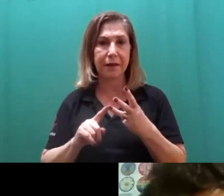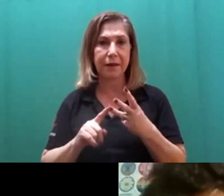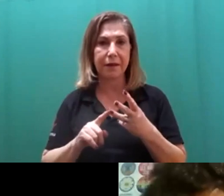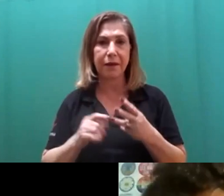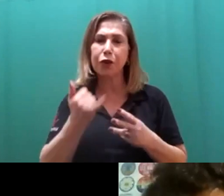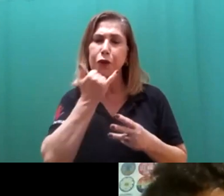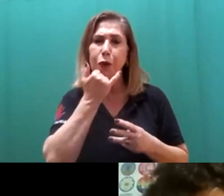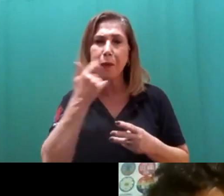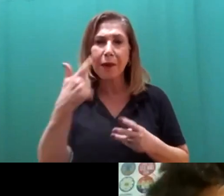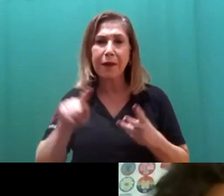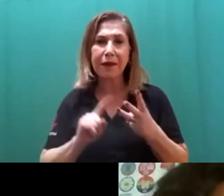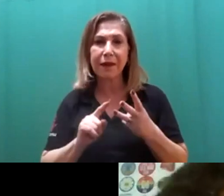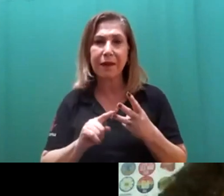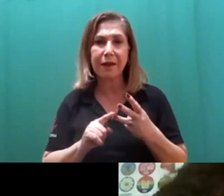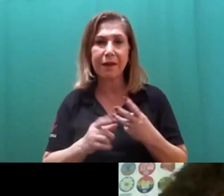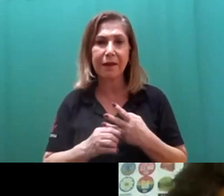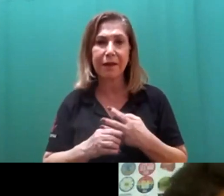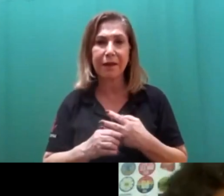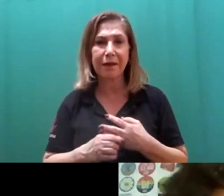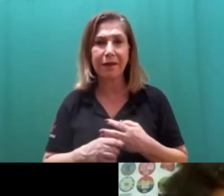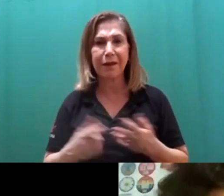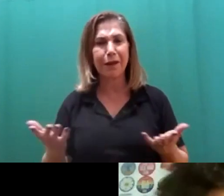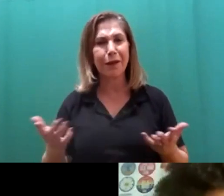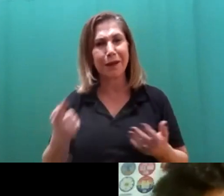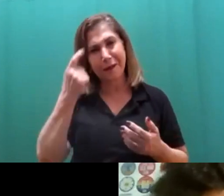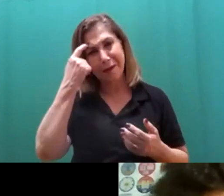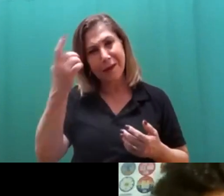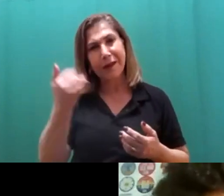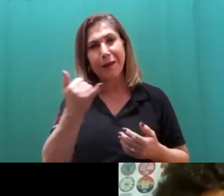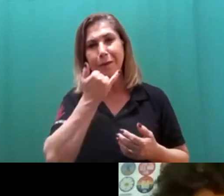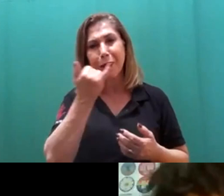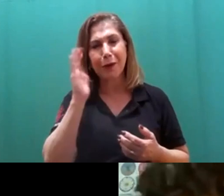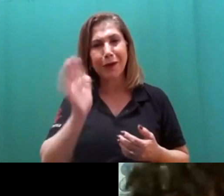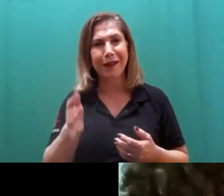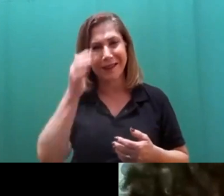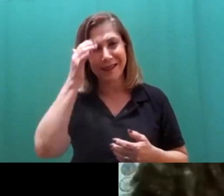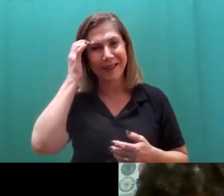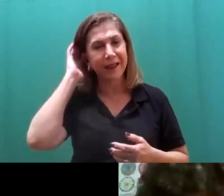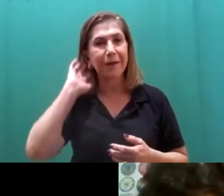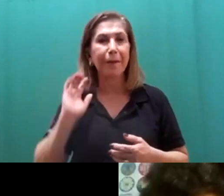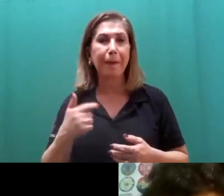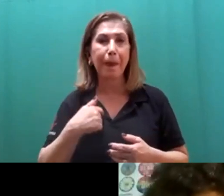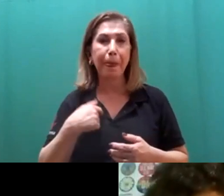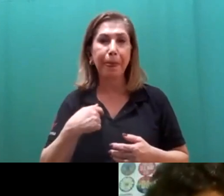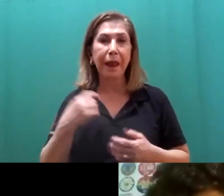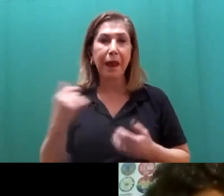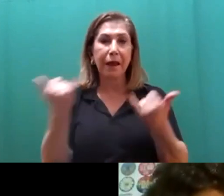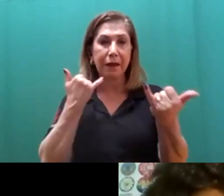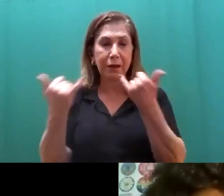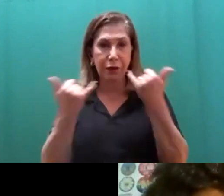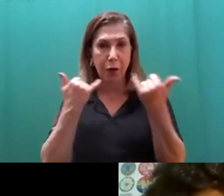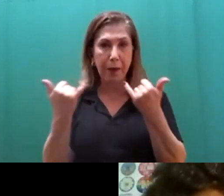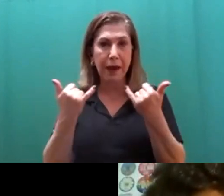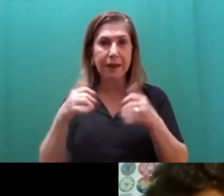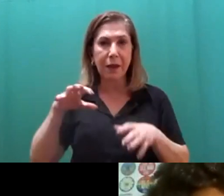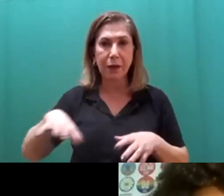Desculpa, não estou concatenando mais, gente, perdão. Tranquilo. É a questão sobre as informações no nível